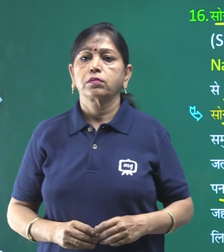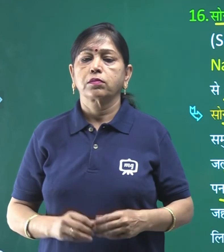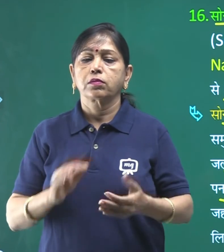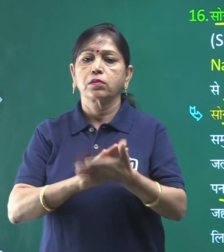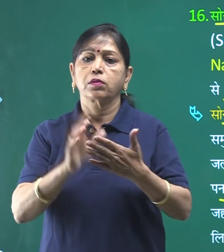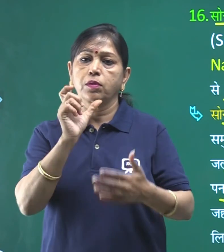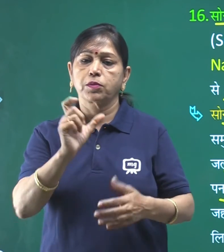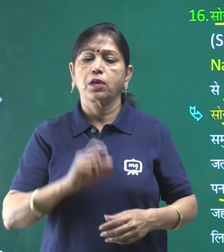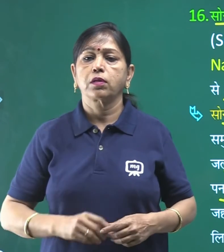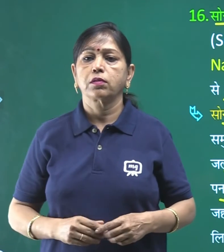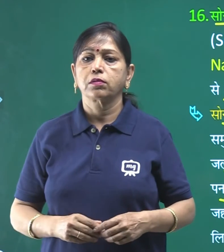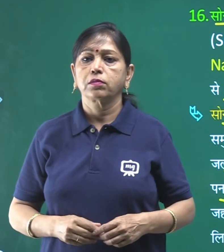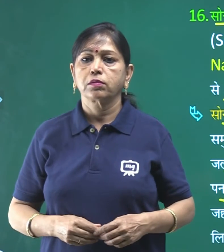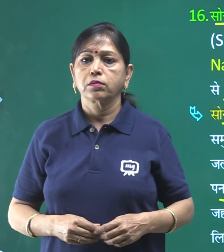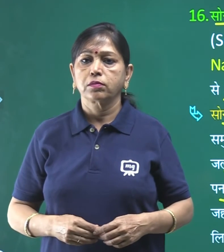हिमशैल,